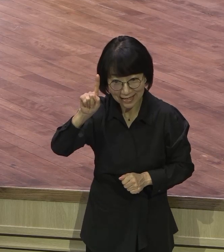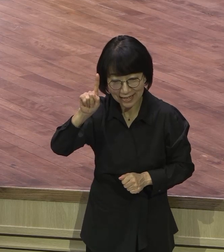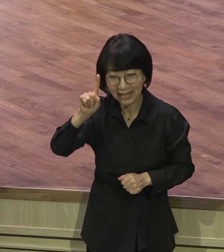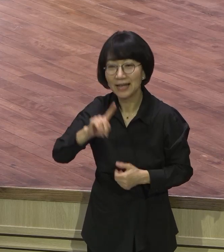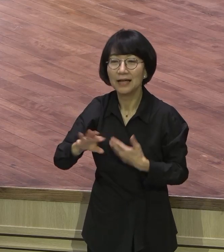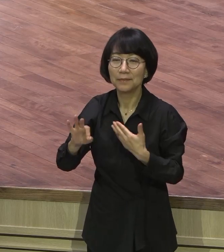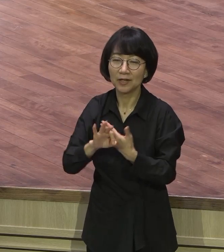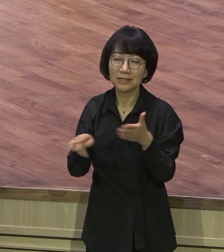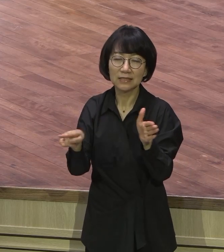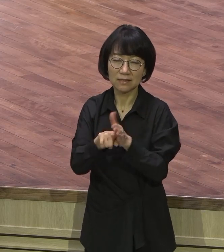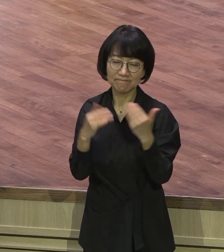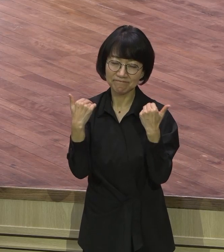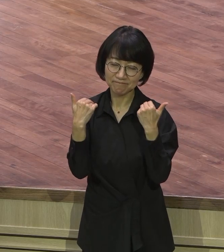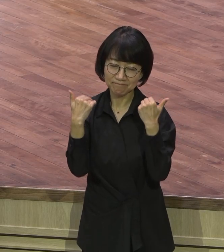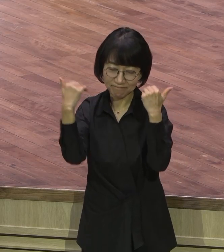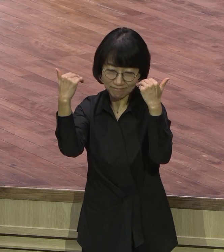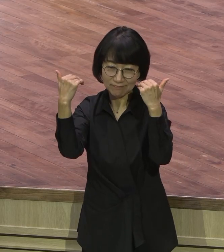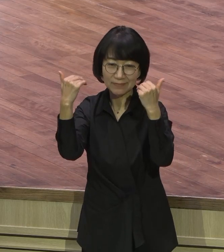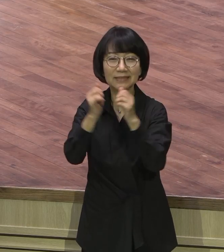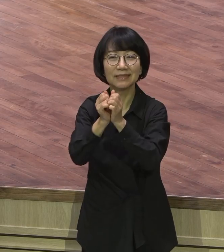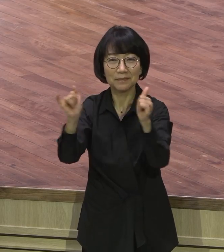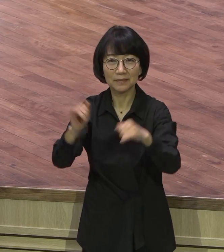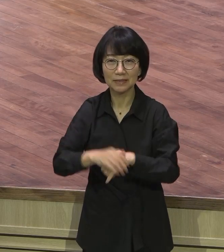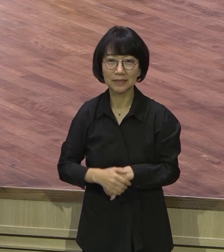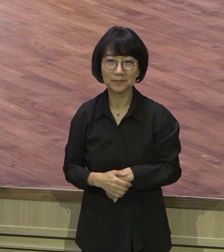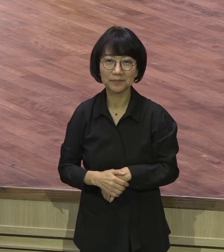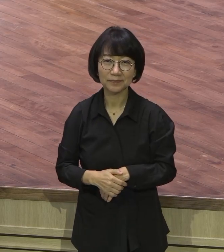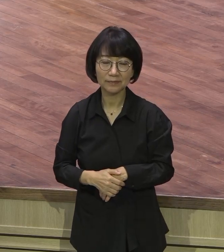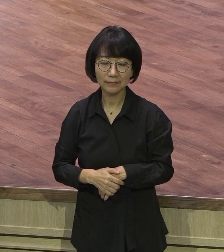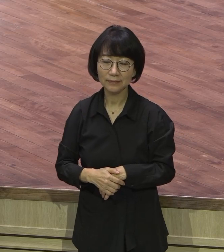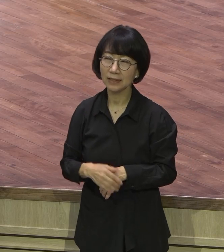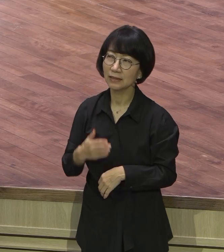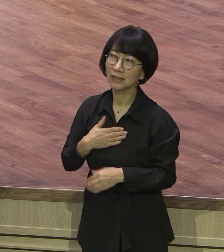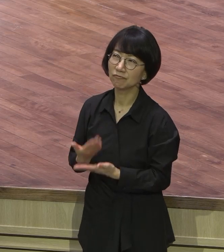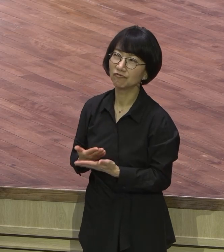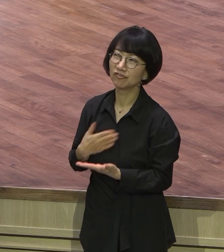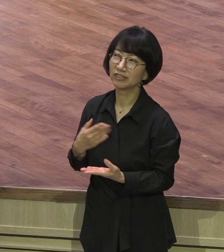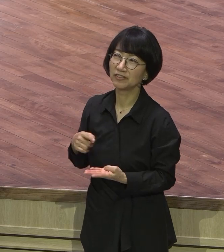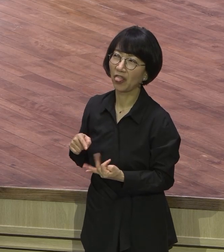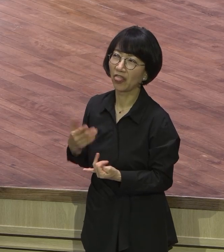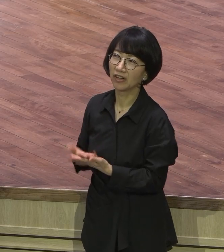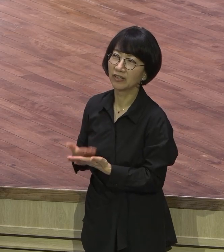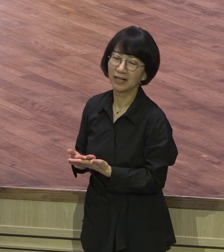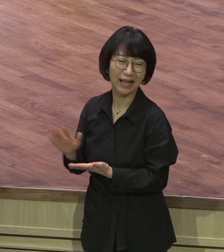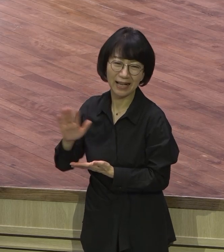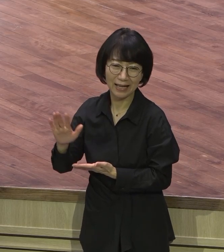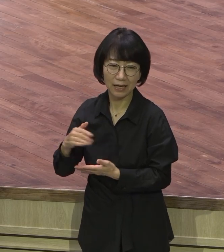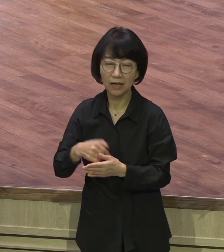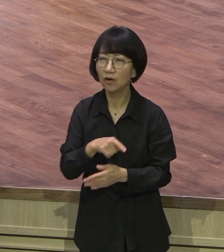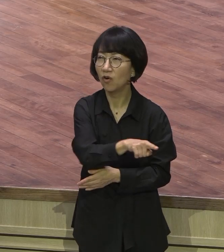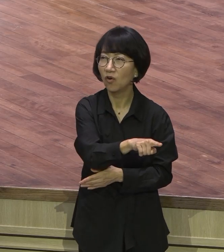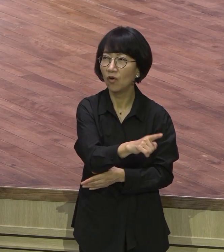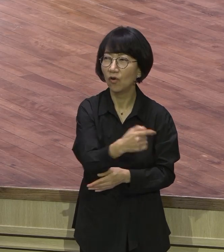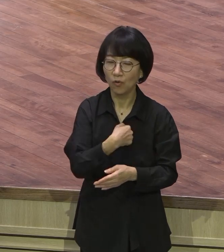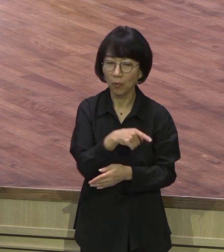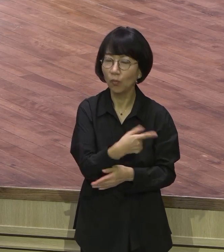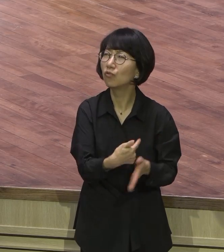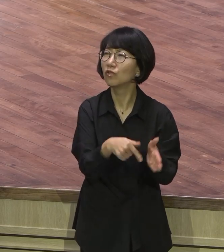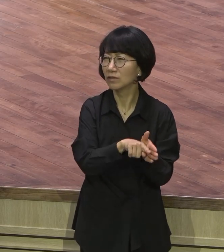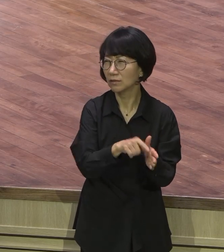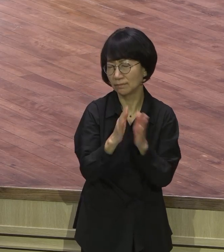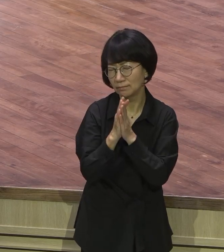성숙한 신앙인이죠. 나를 위한 게 그 자네 남을 위해서 살려 다른 영혼을 위해서 그래서